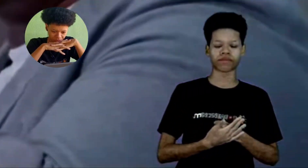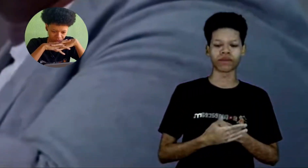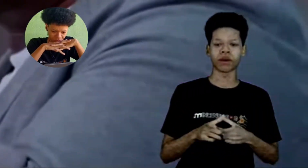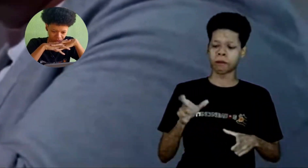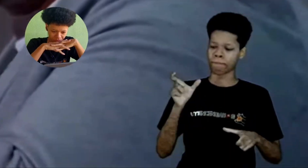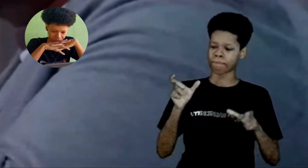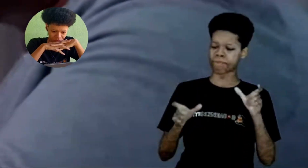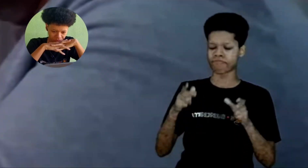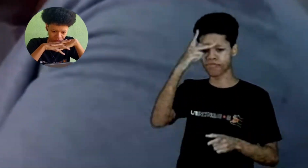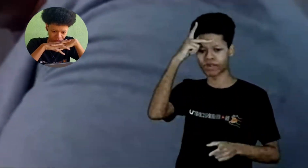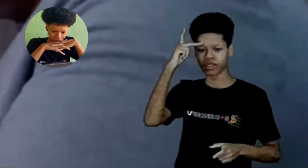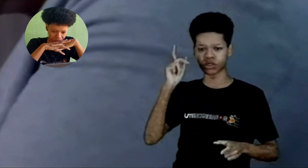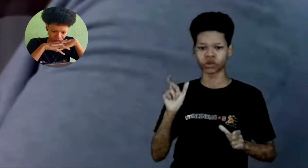caminhar contigo não caminha mais.